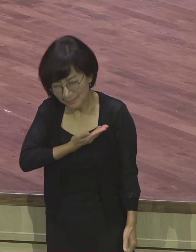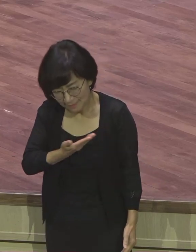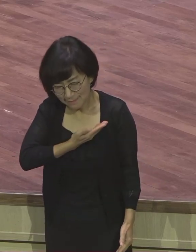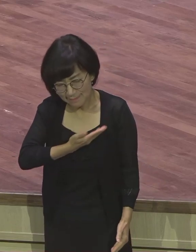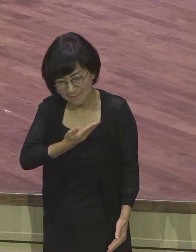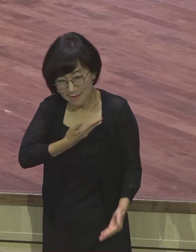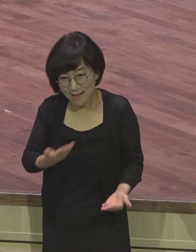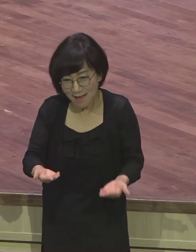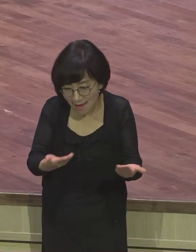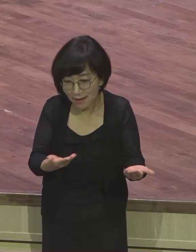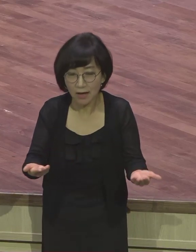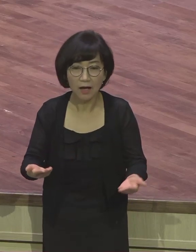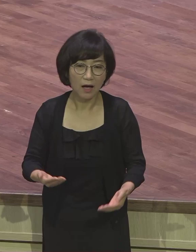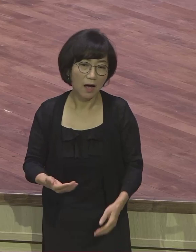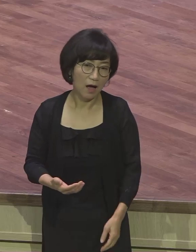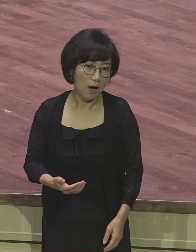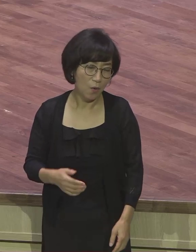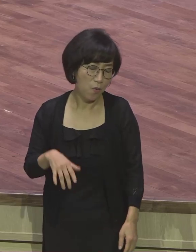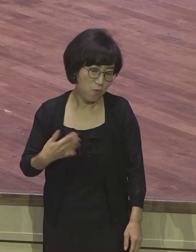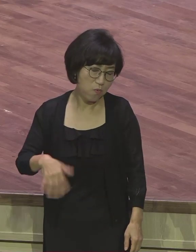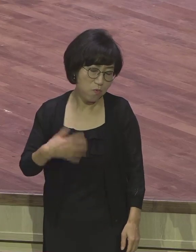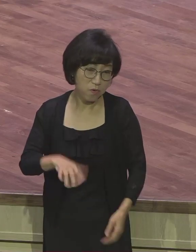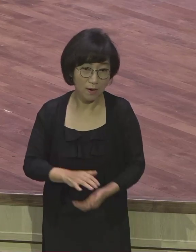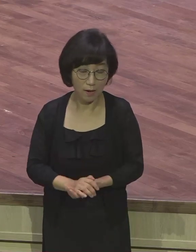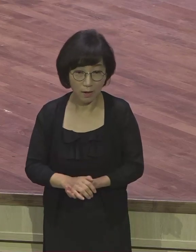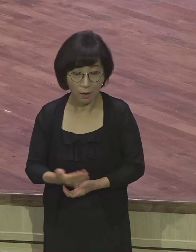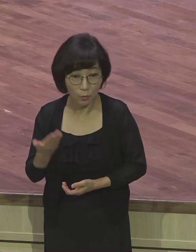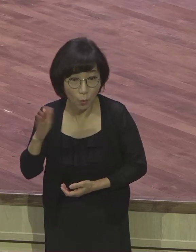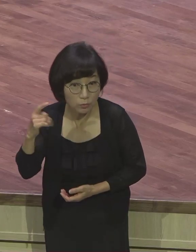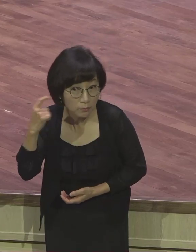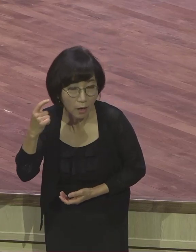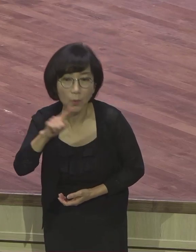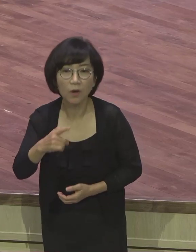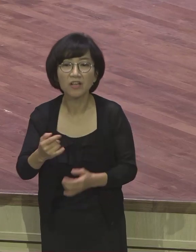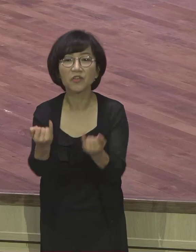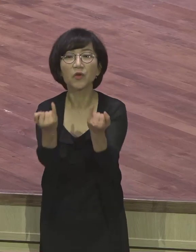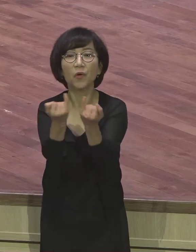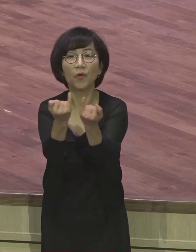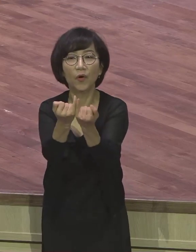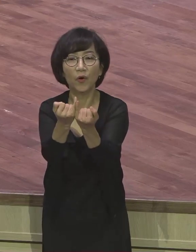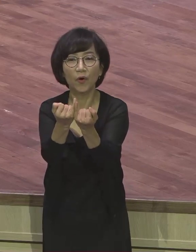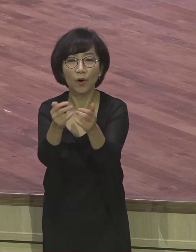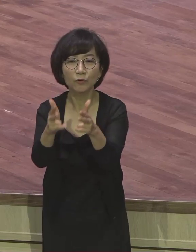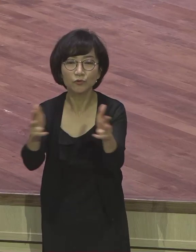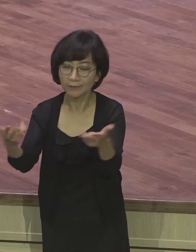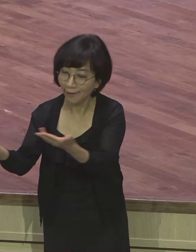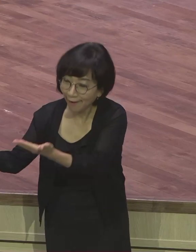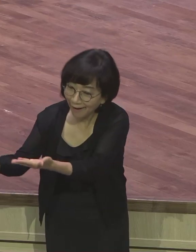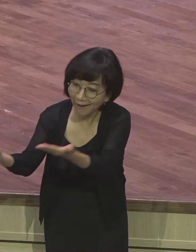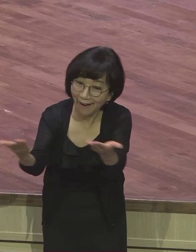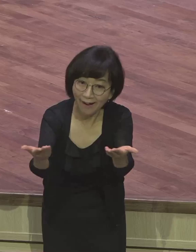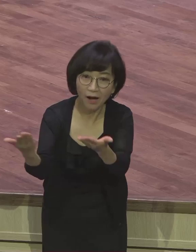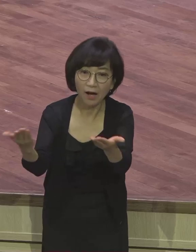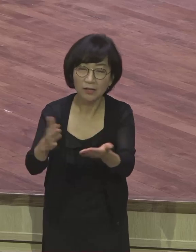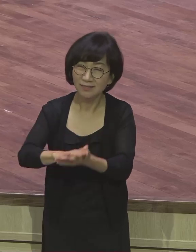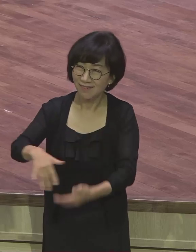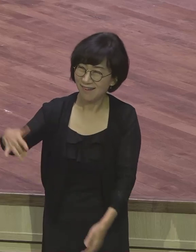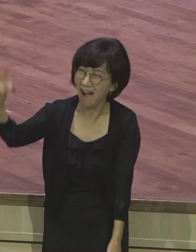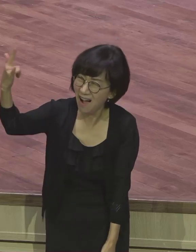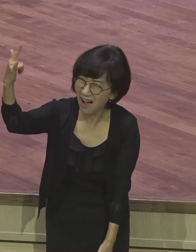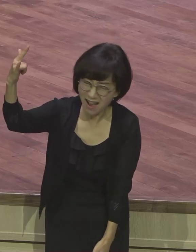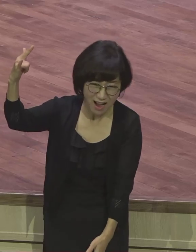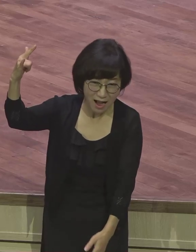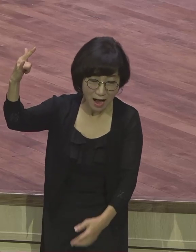최고로 섬기는 은사예요. 또 요즘은 또 우리 여성도들이 또 안내한다네. 주차장 이 대낮에 막 이 뜨거운